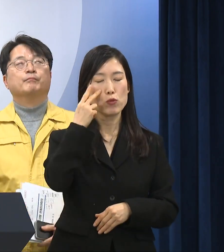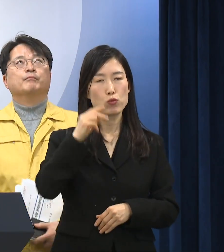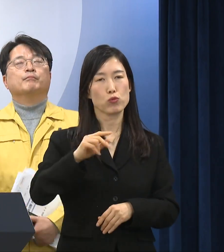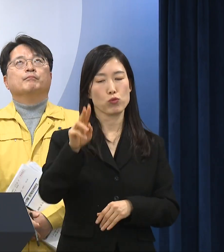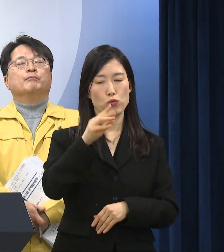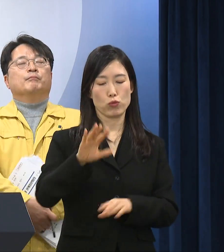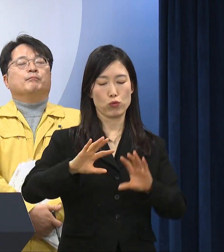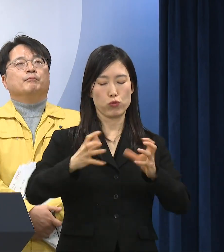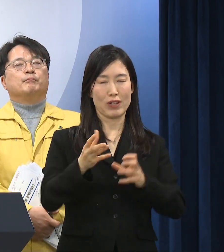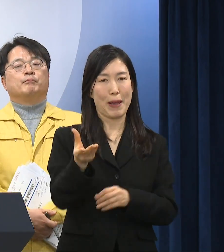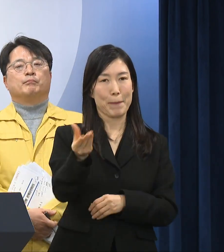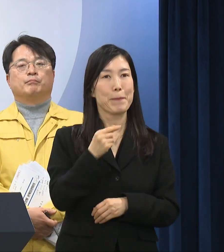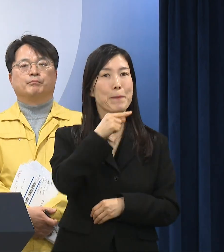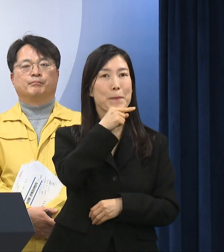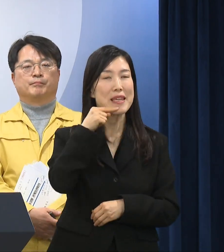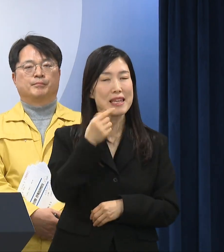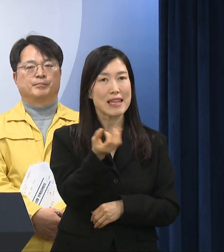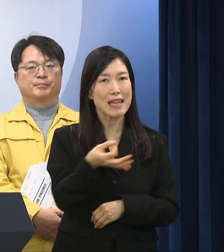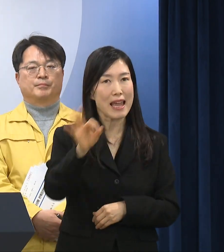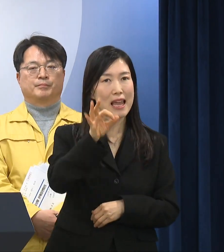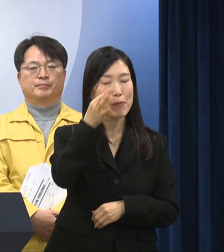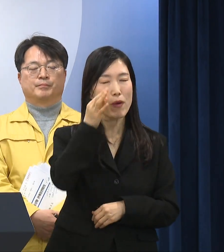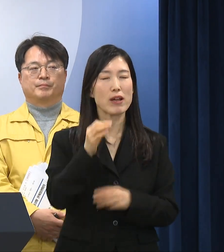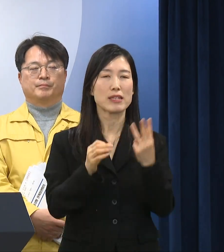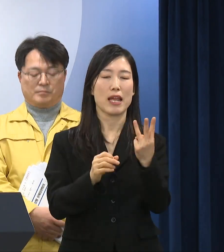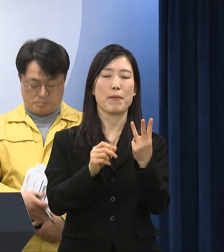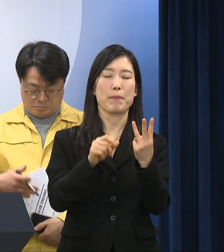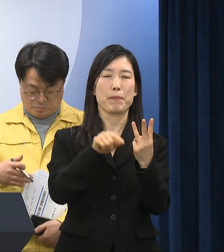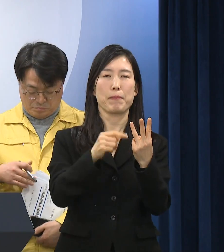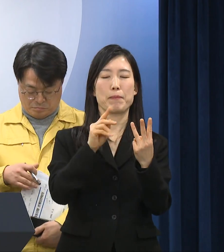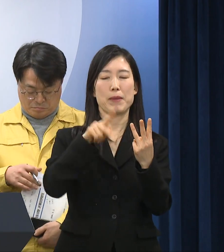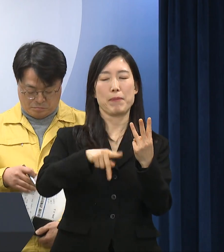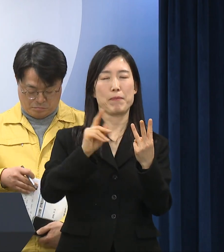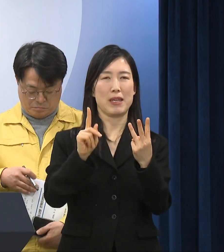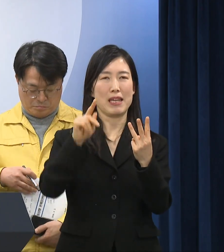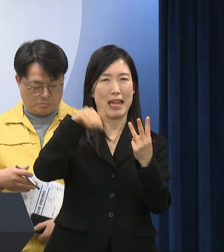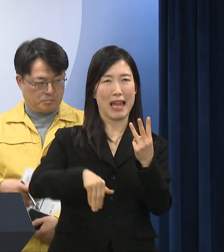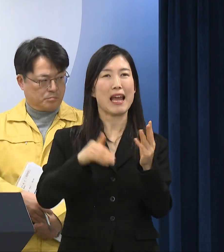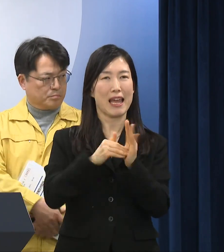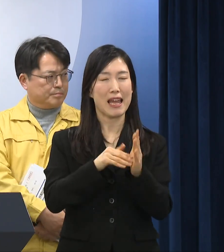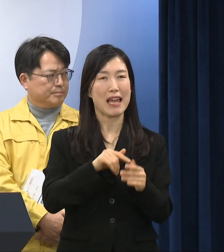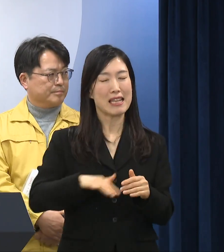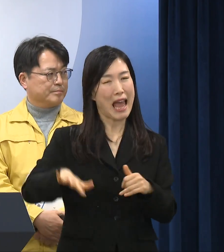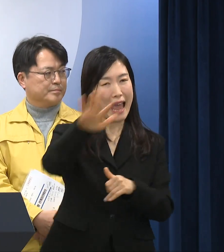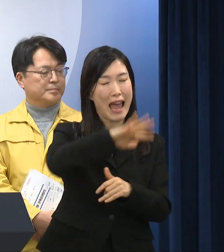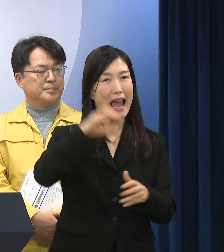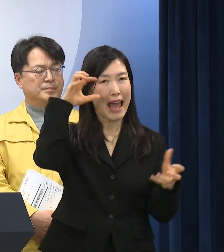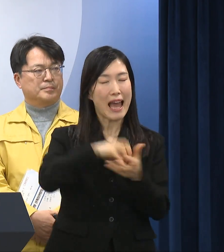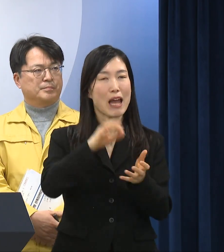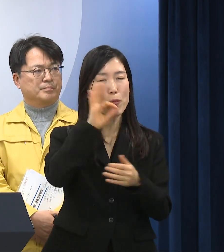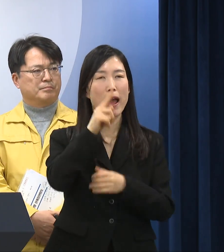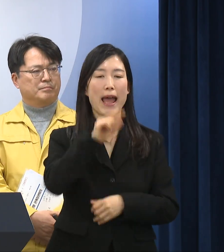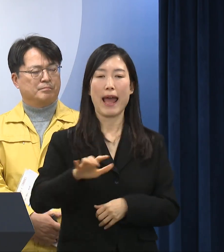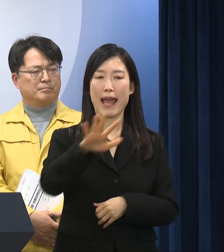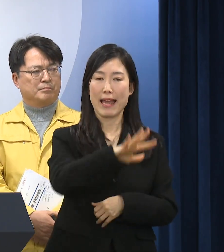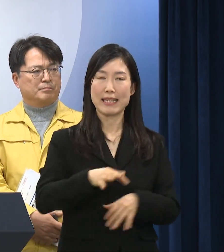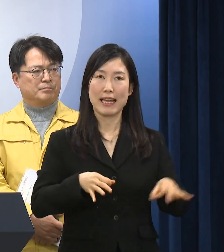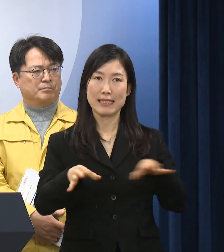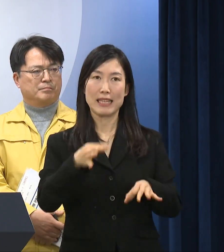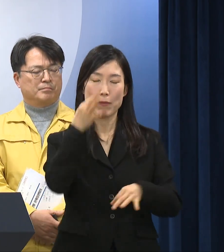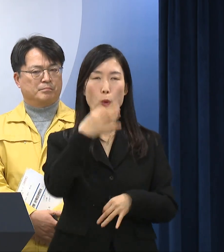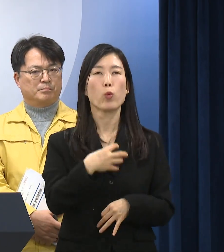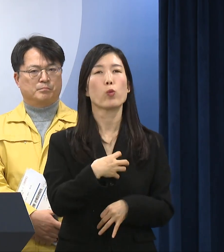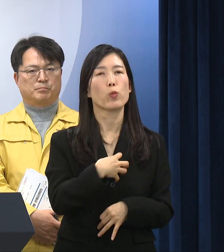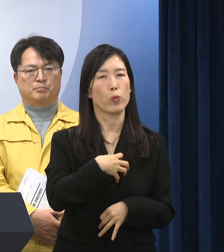2bp 상승하였고 일본 국채금리는 3bp 하락하였습니다. 전반적으로 보면 금일 아시아 시장에서는